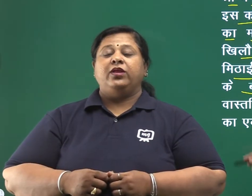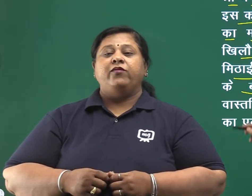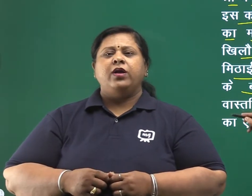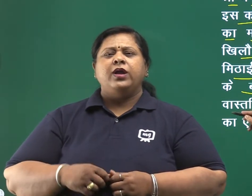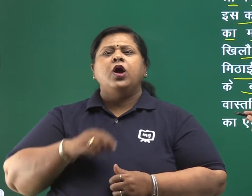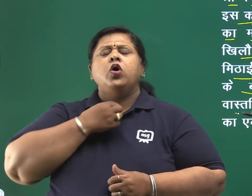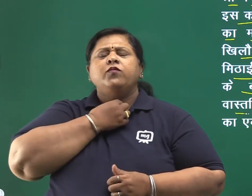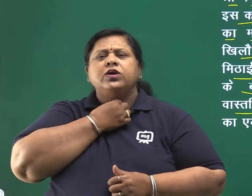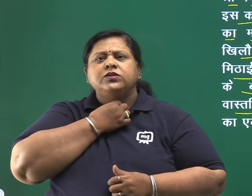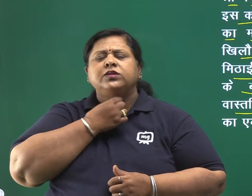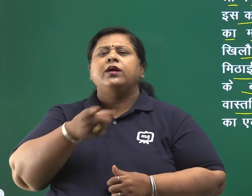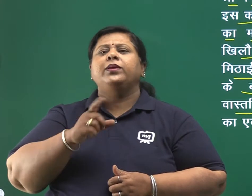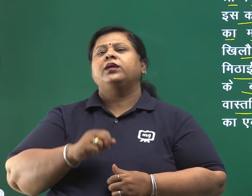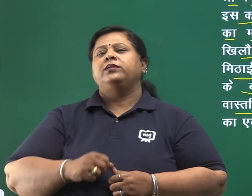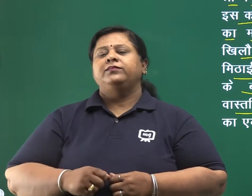वास्तविकता में